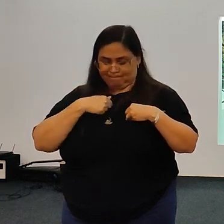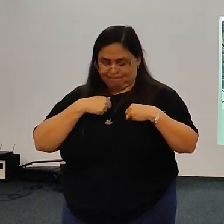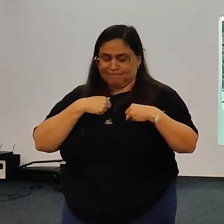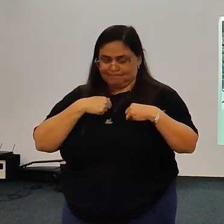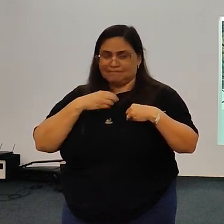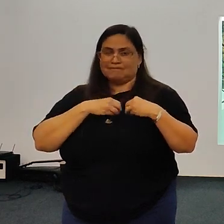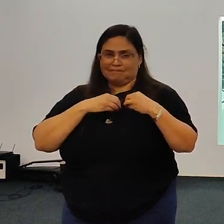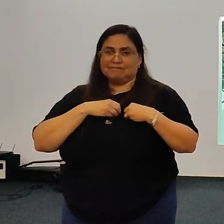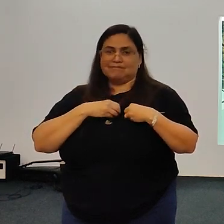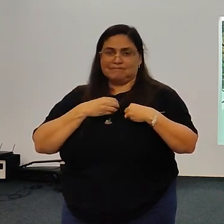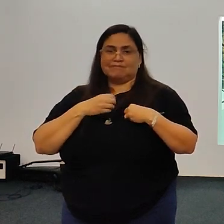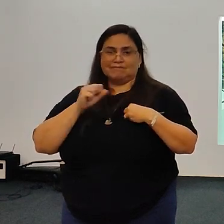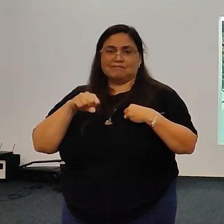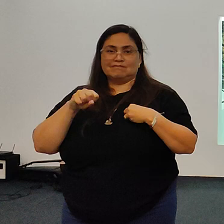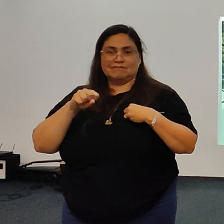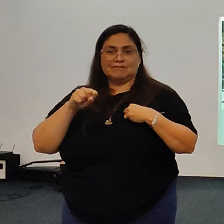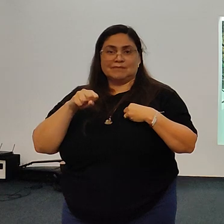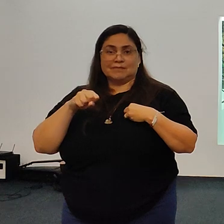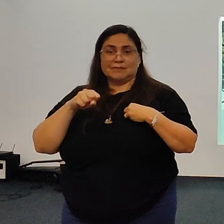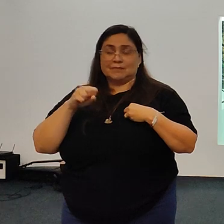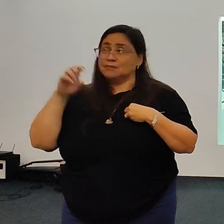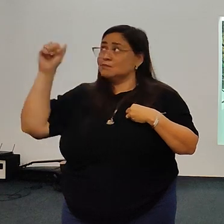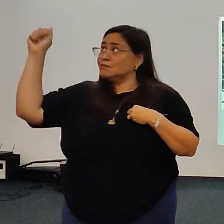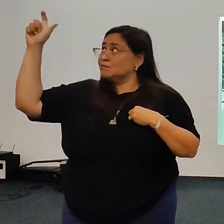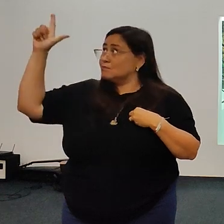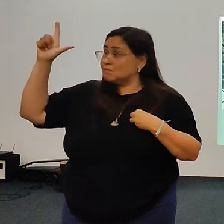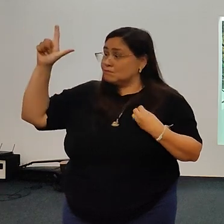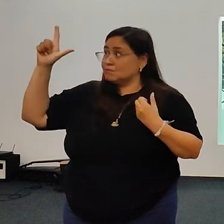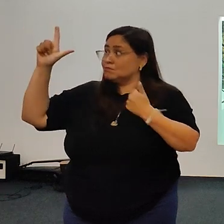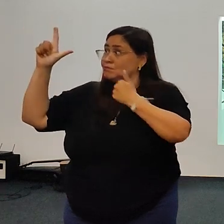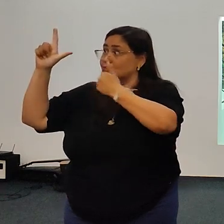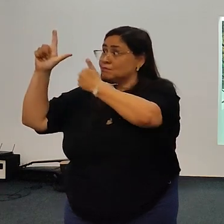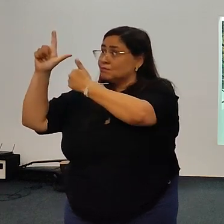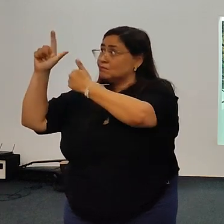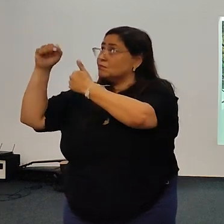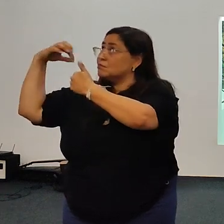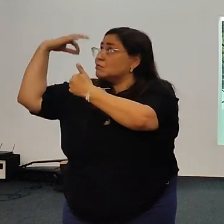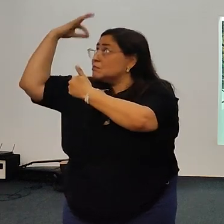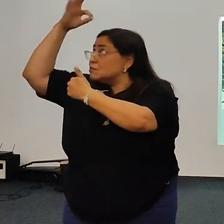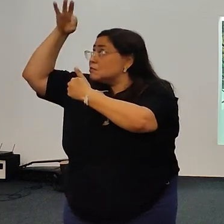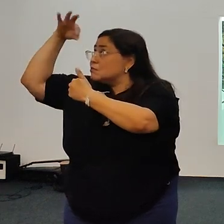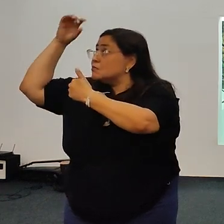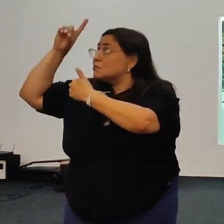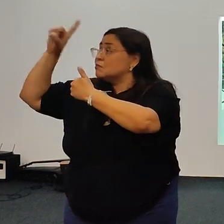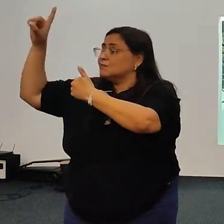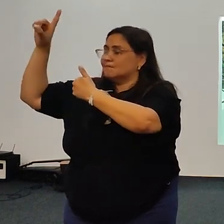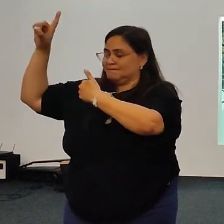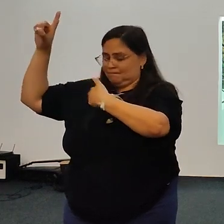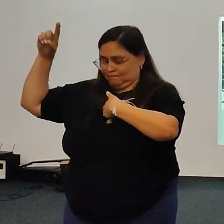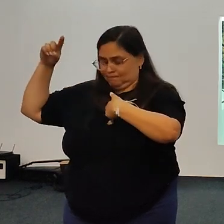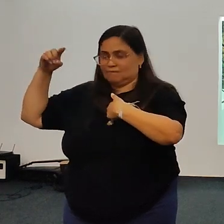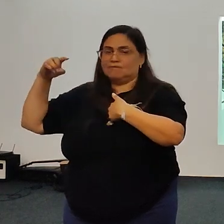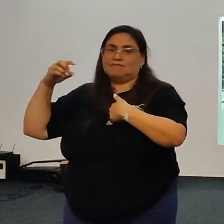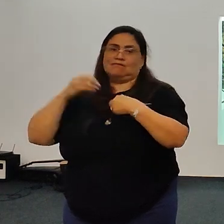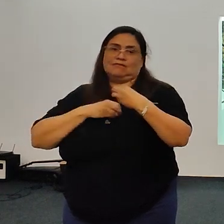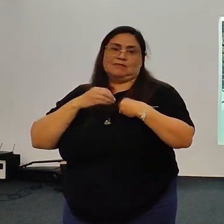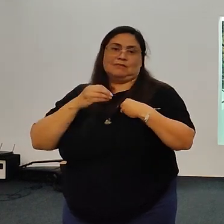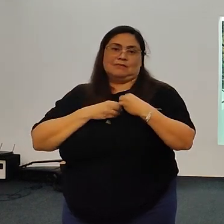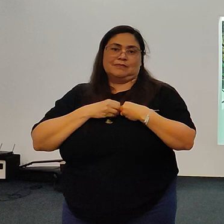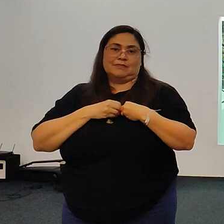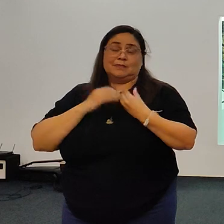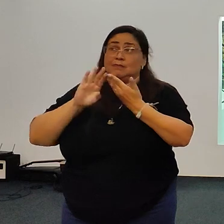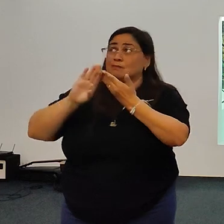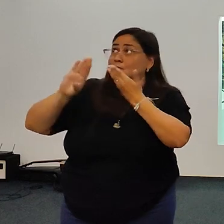quem eu sou. Porque quando eu me aproximo de Deus perante a sua santidade, eu reconheço a minha miséria. Agora, quando